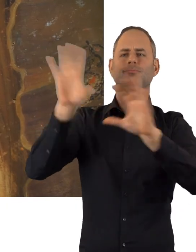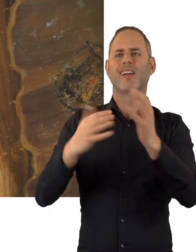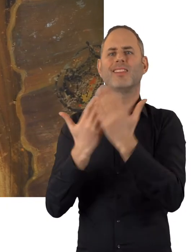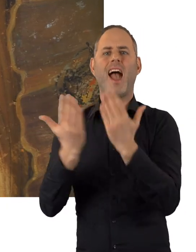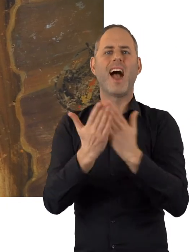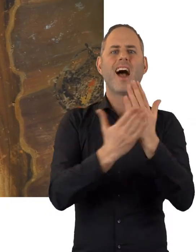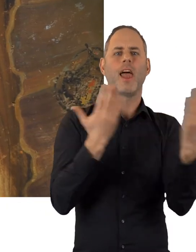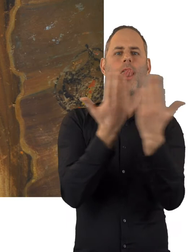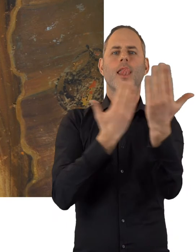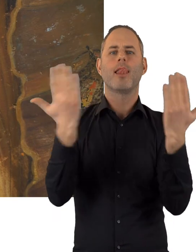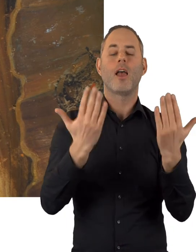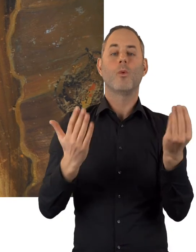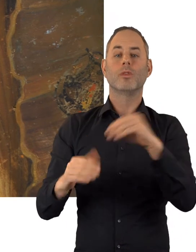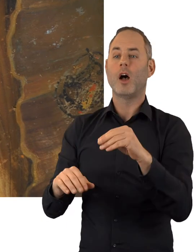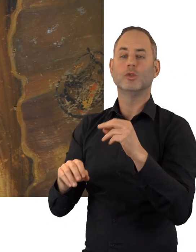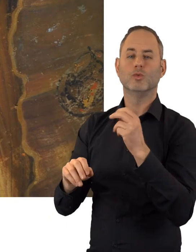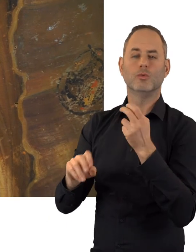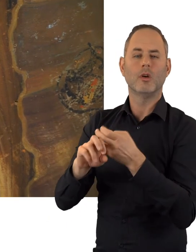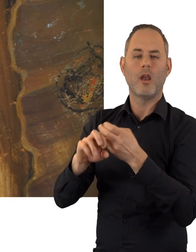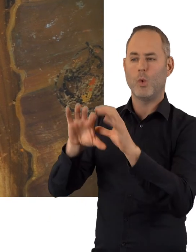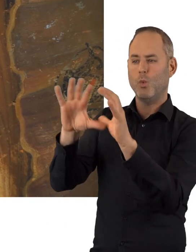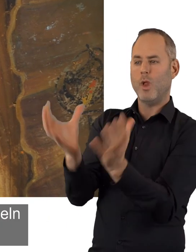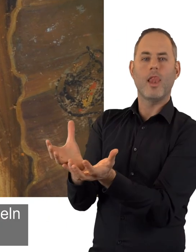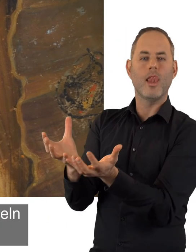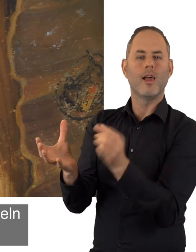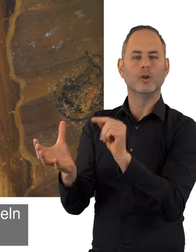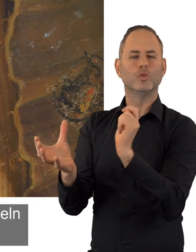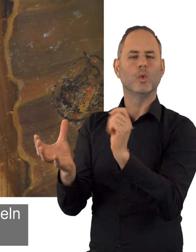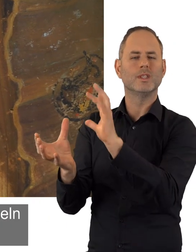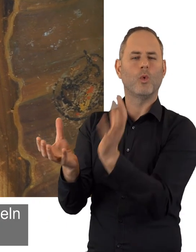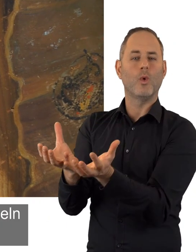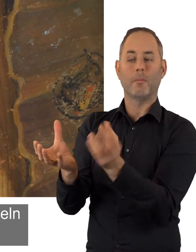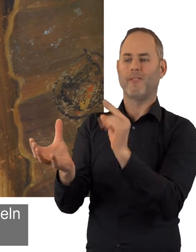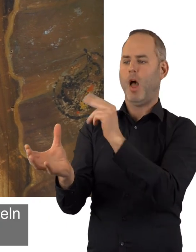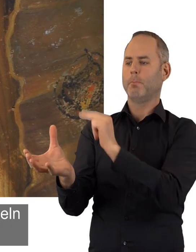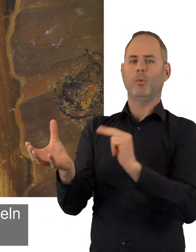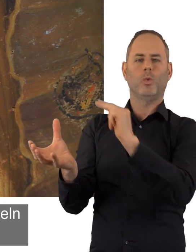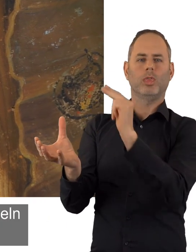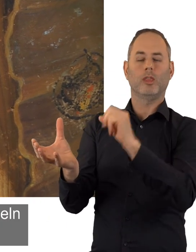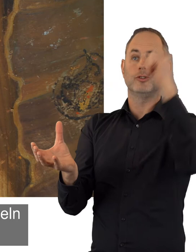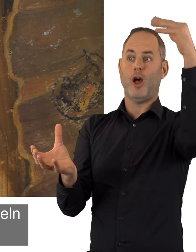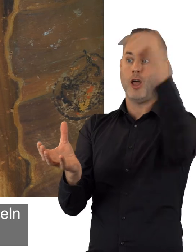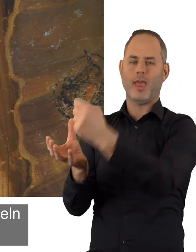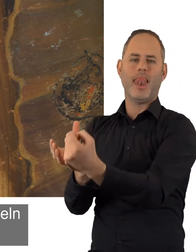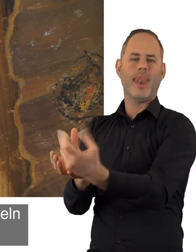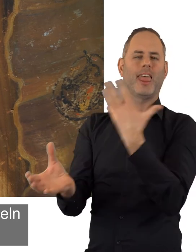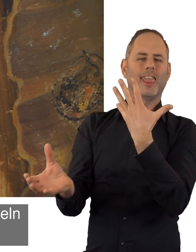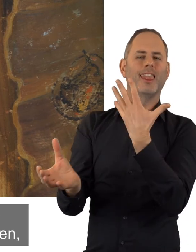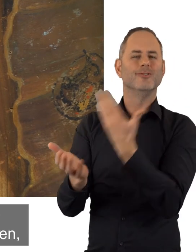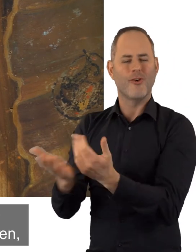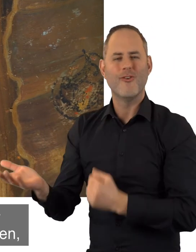vielfigurig, mit vielen Teilen beleuchtet, mit Schusterkugeln in bunten Farben.